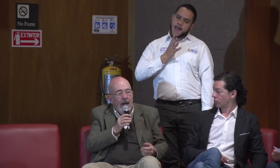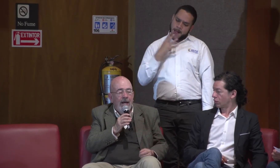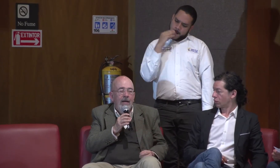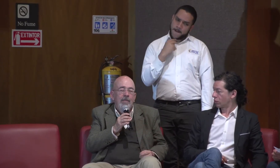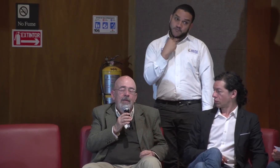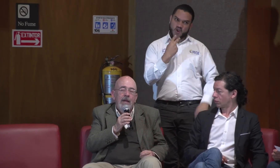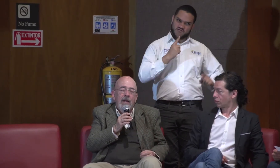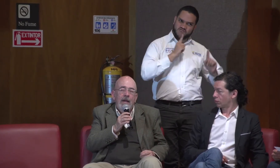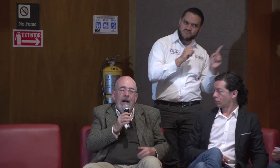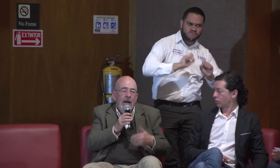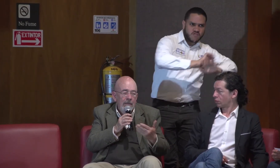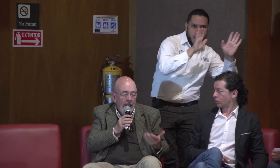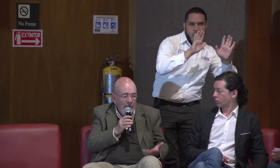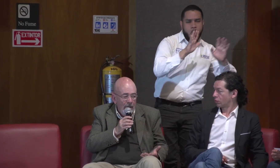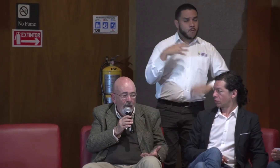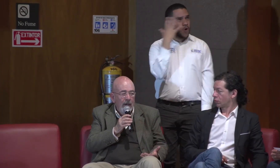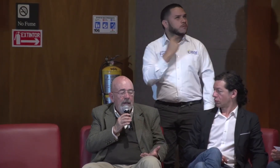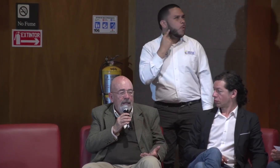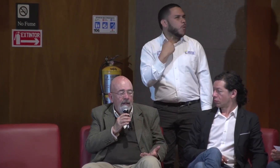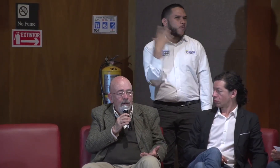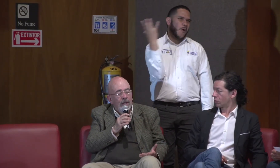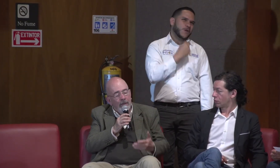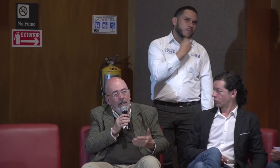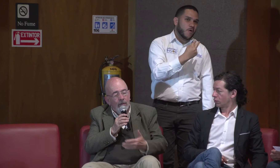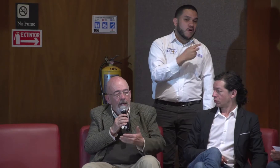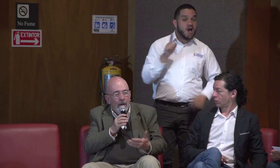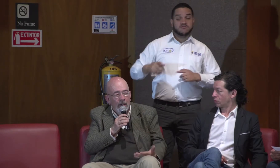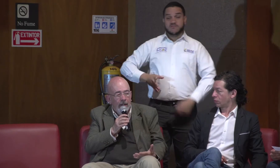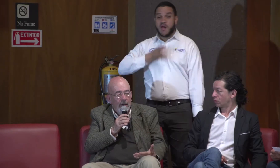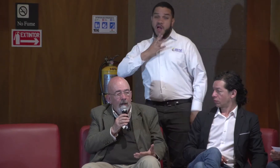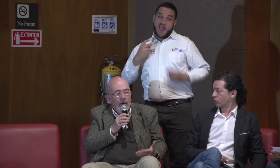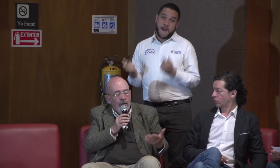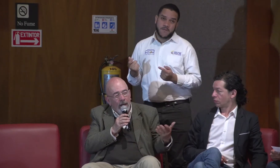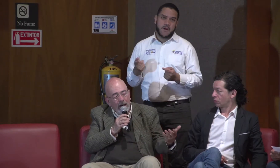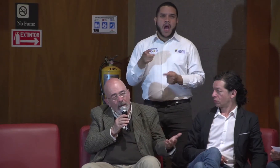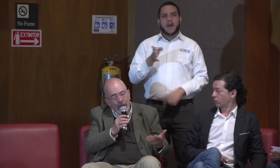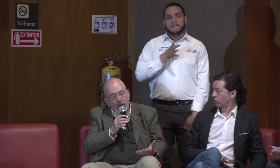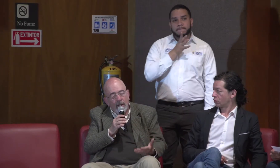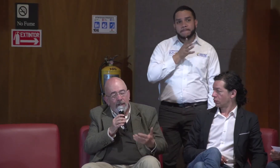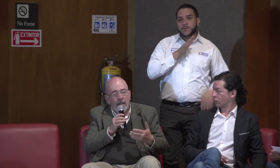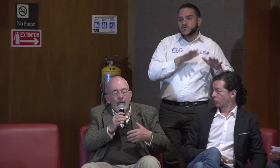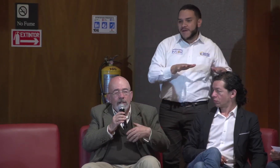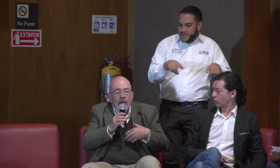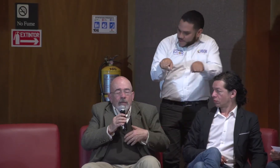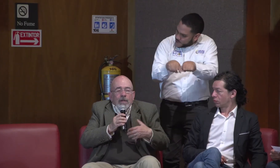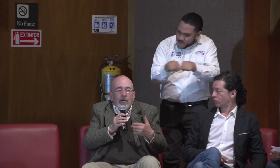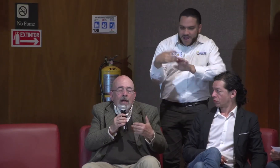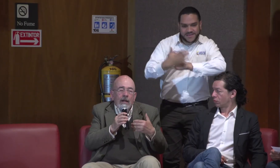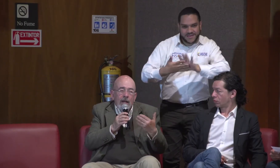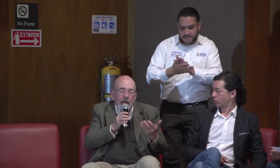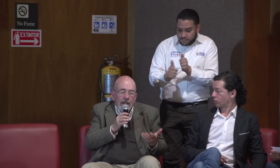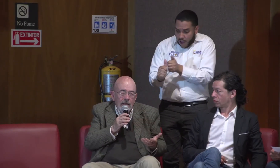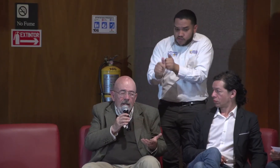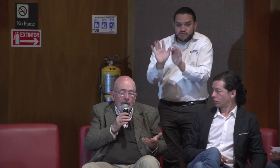más clara, hablar más rápido, hablar más lento, también es un equivalente. O sea, cada persona tiene un estilo